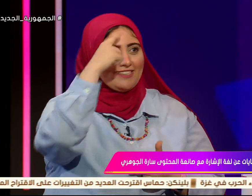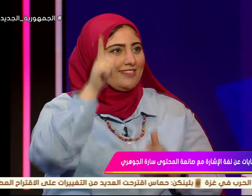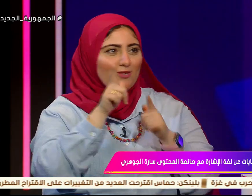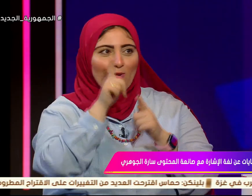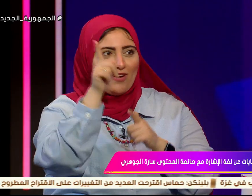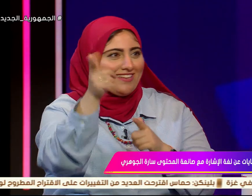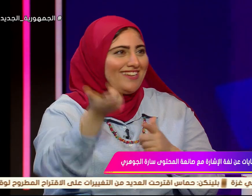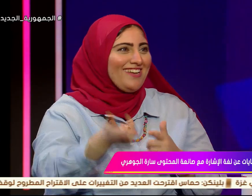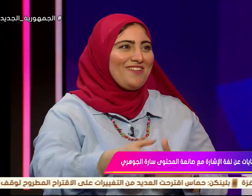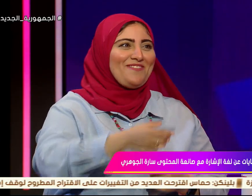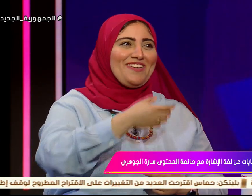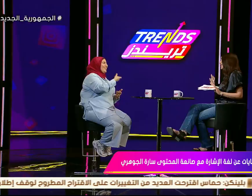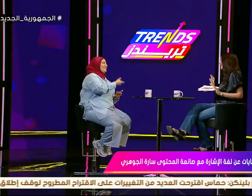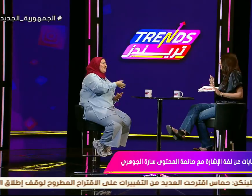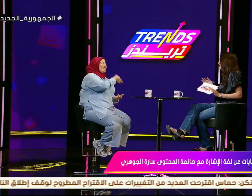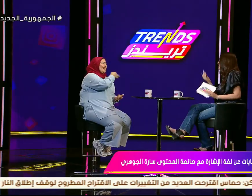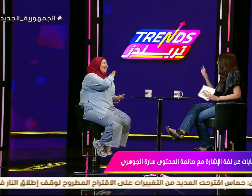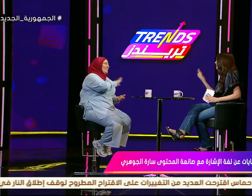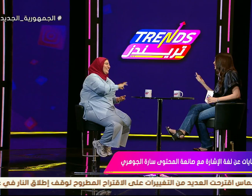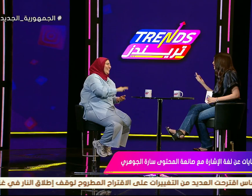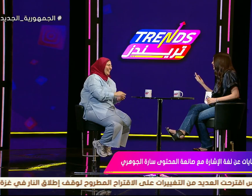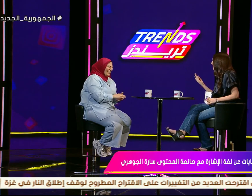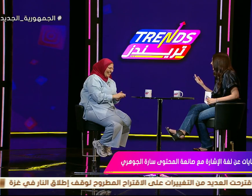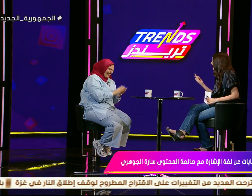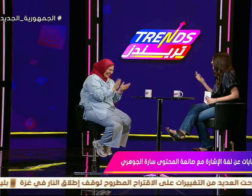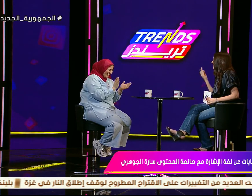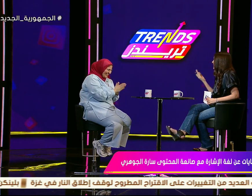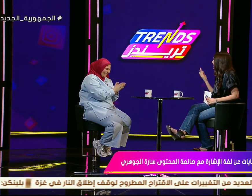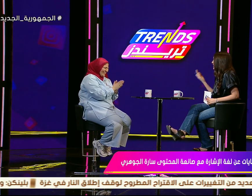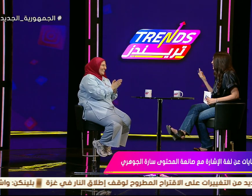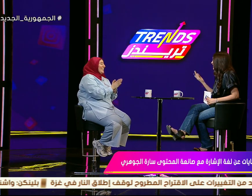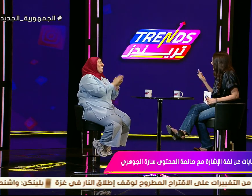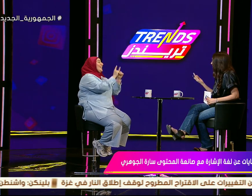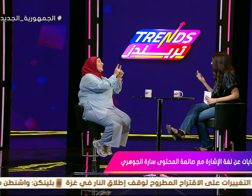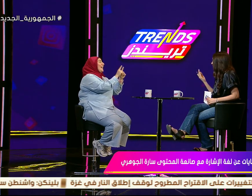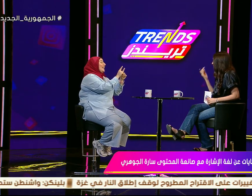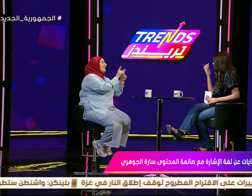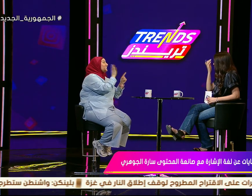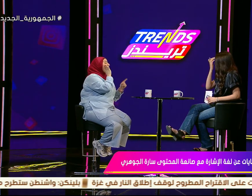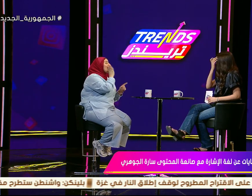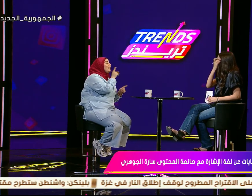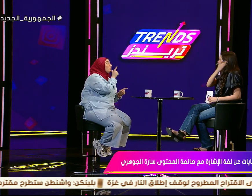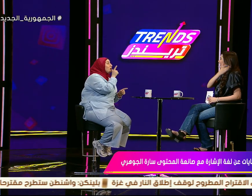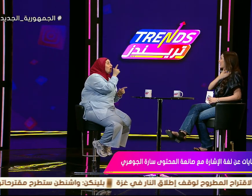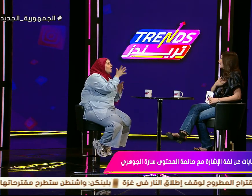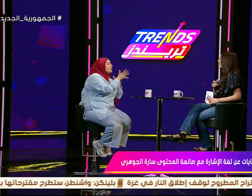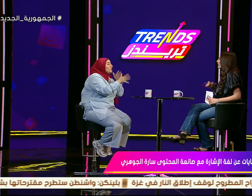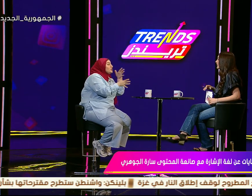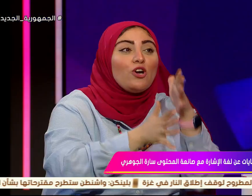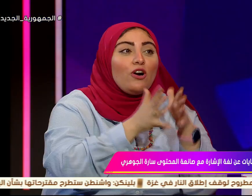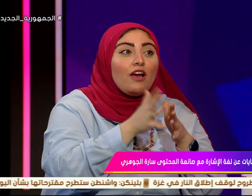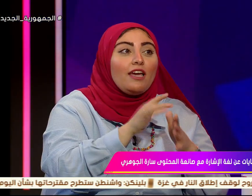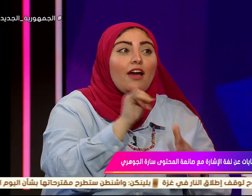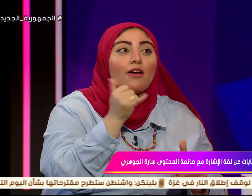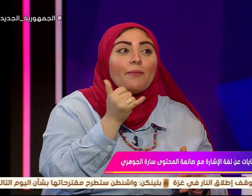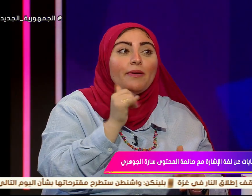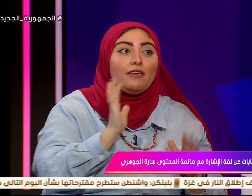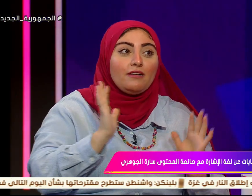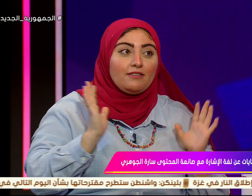لغه ما اتفقناش على كده يا ساره انت قلتي ثلاث شهور انت قلتي ثلاث شهور تتعلمها لا تتعلمي لغه الاشاره العربيه